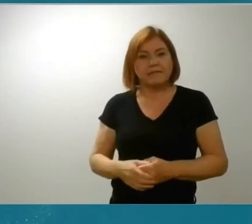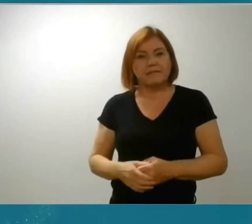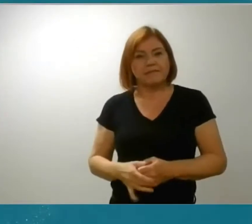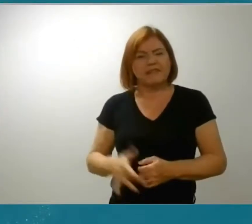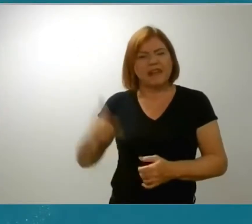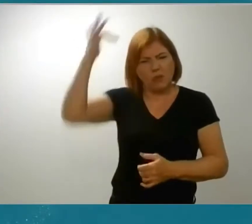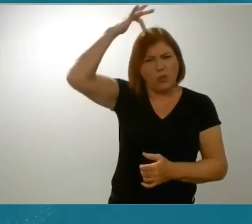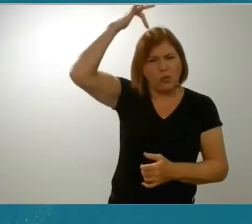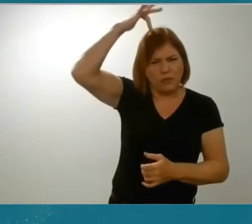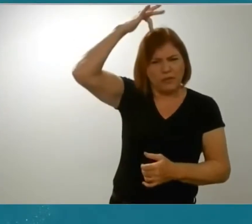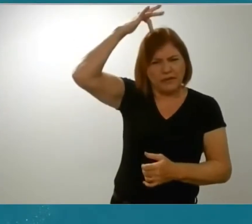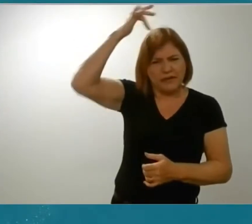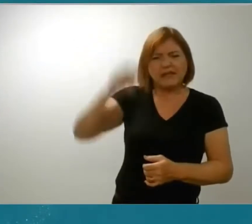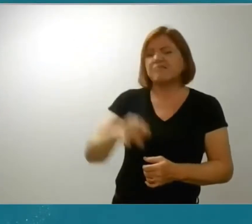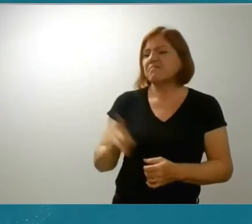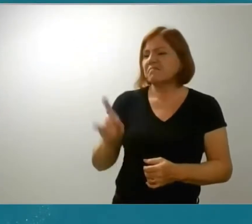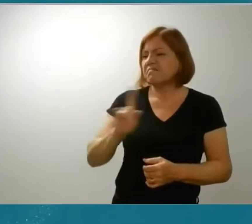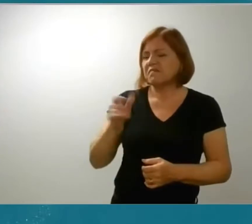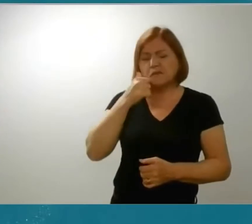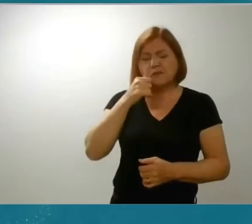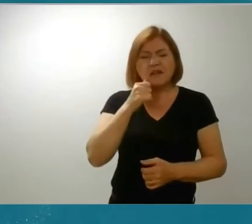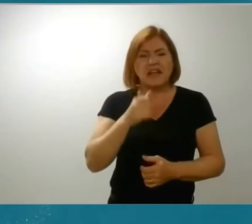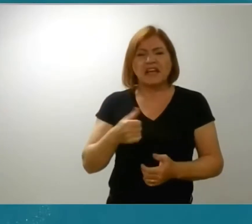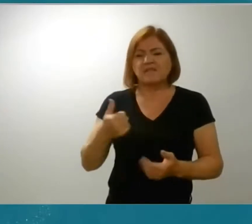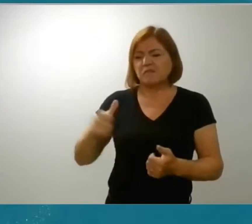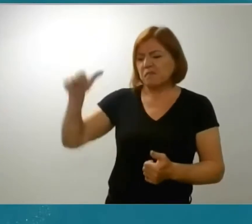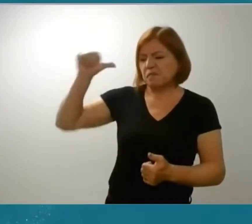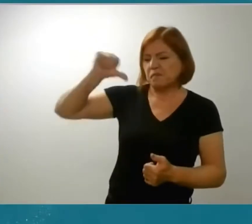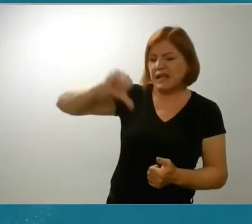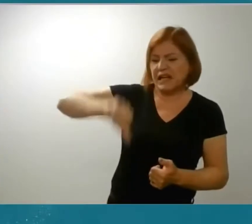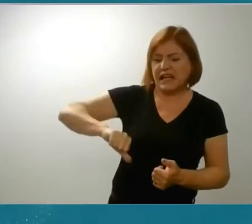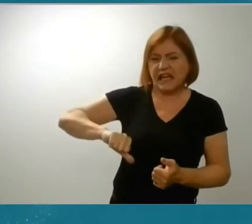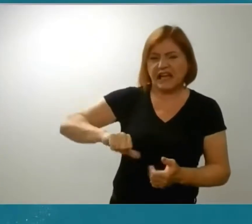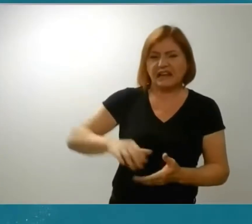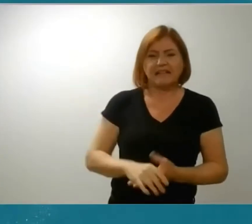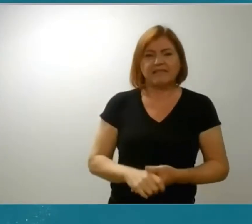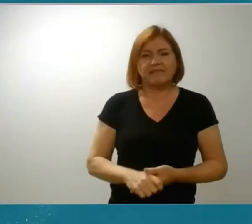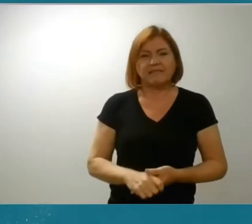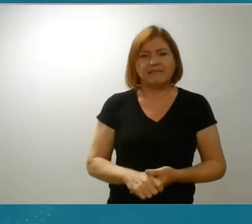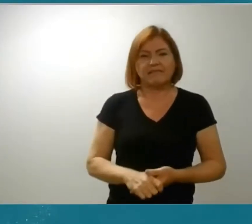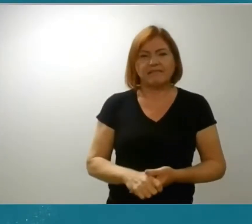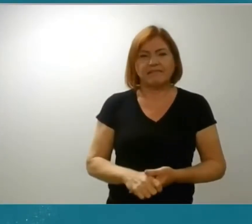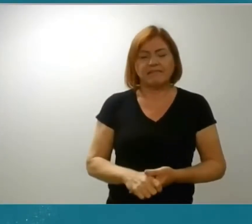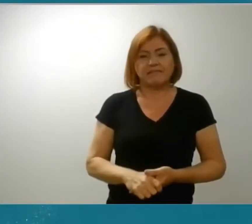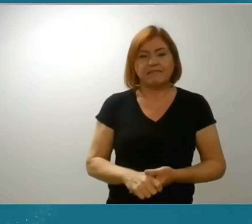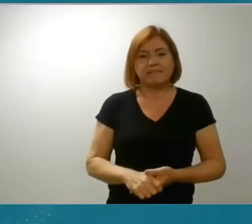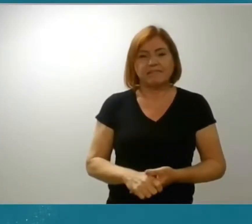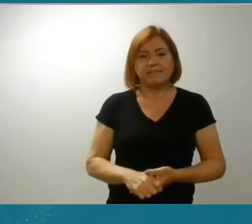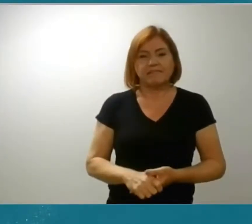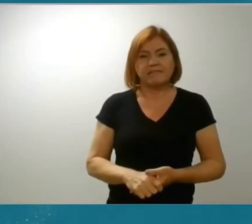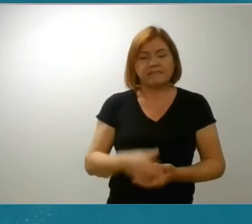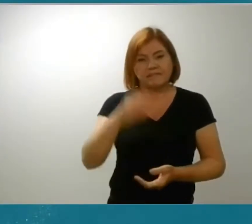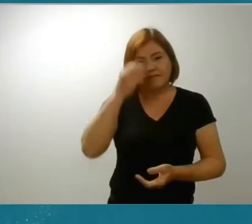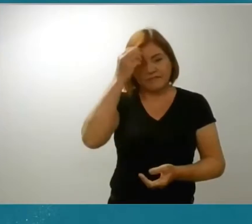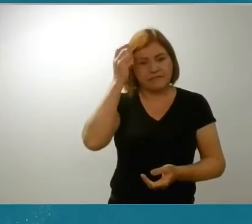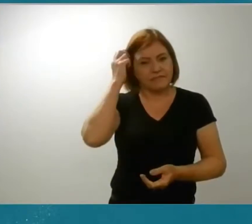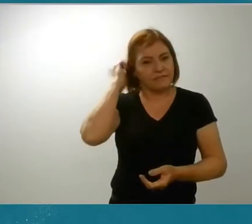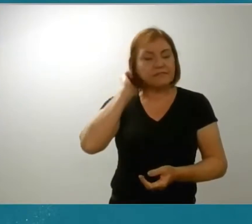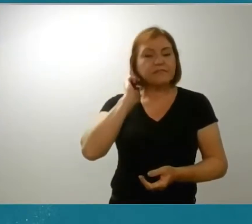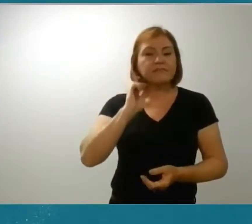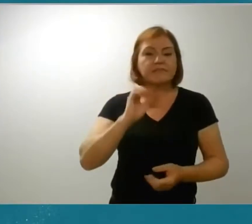hora, né? Então, irmãos, e a costela que o Senhor Deus deu tomar ao